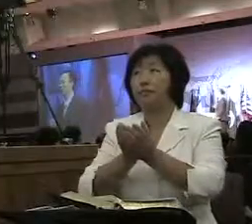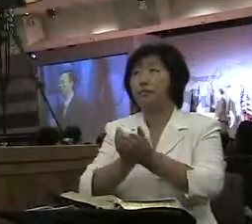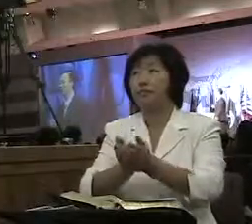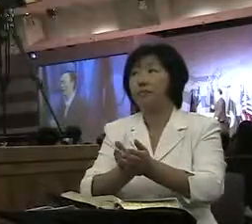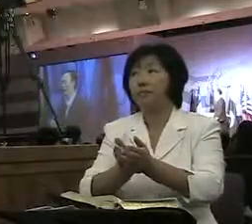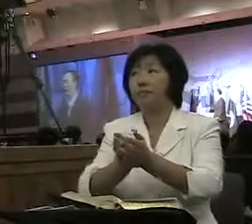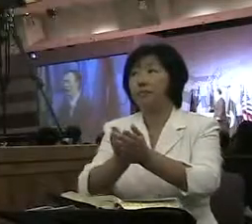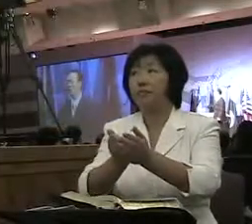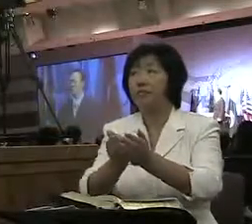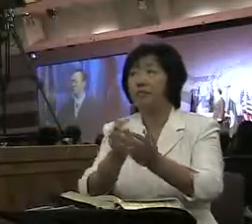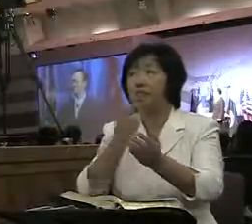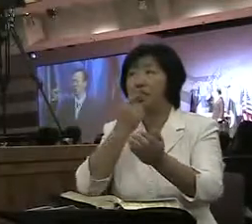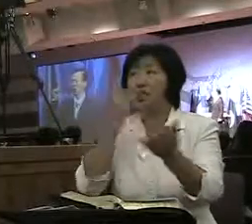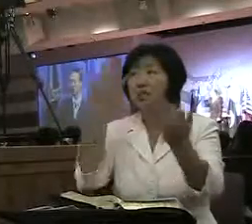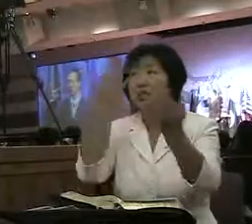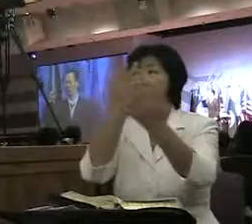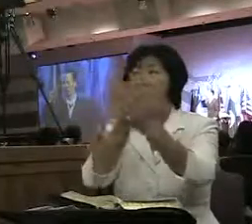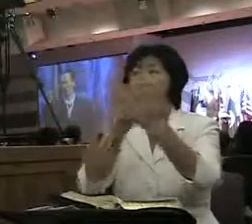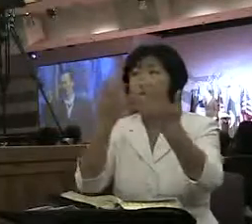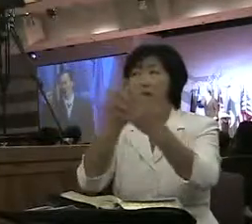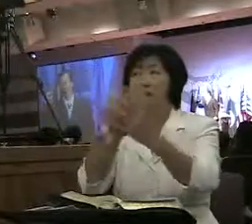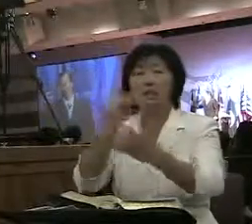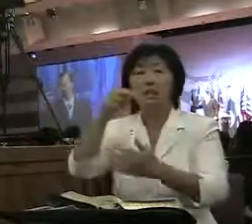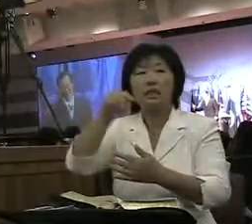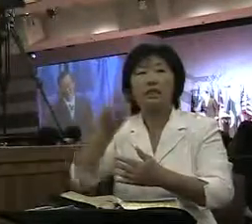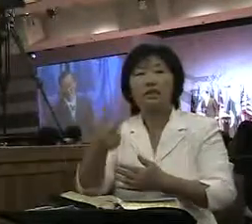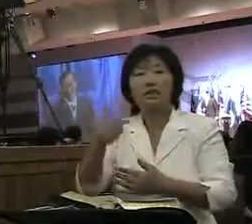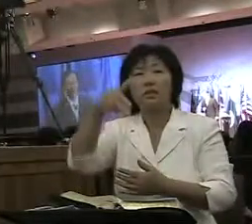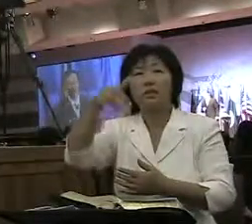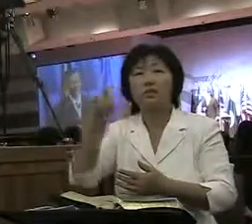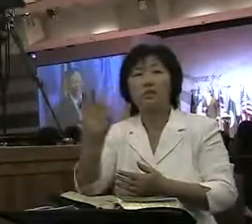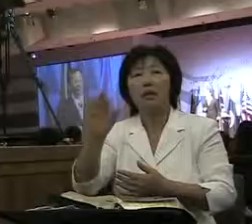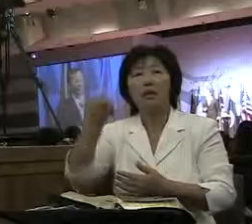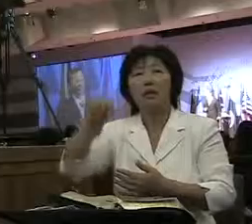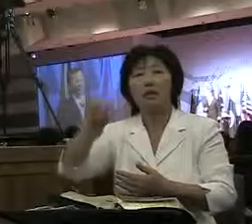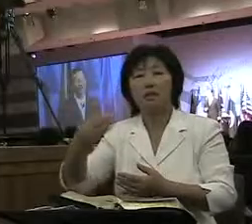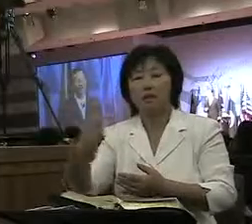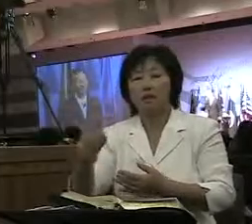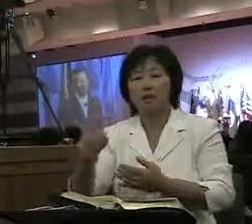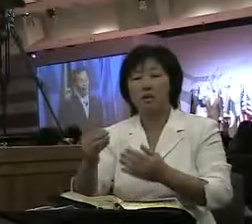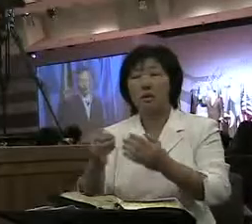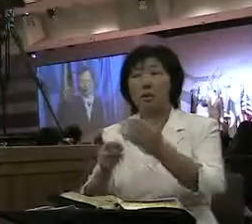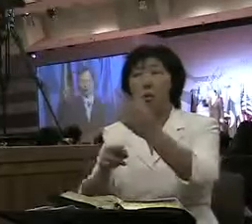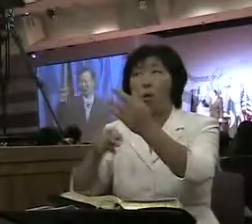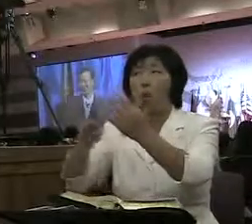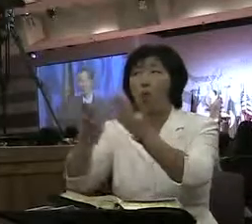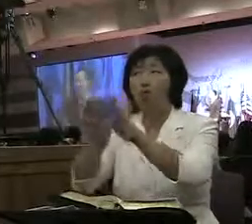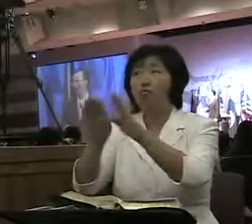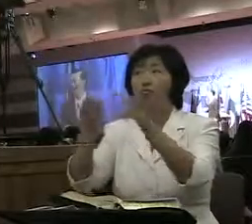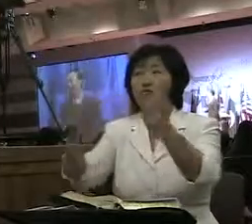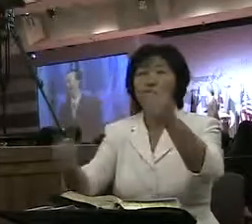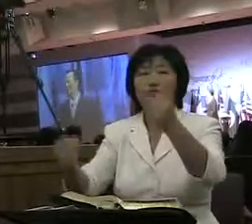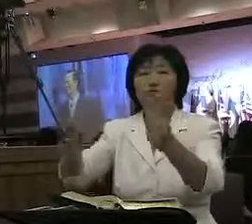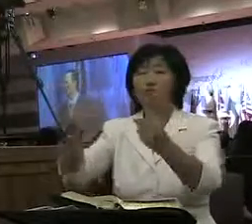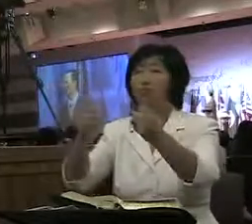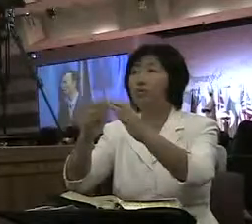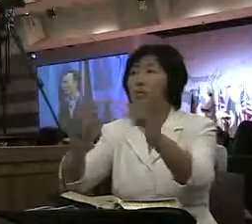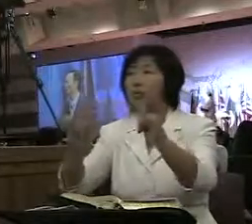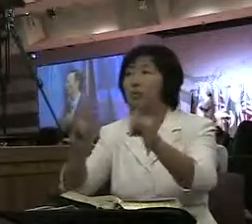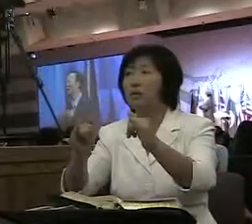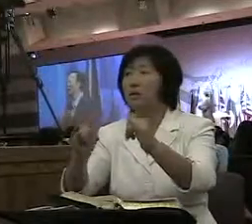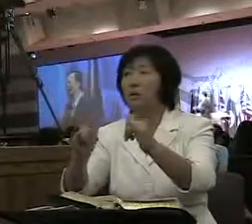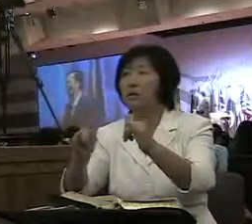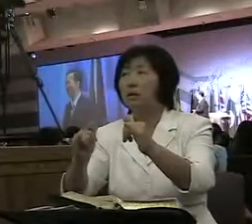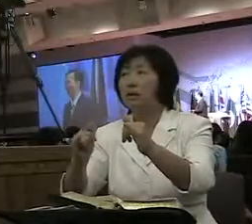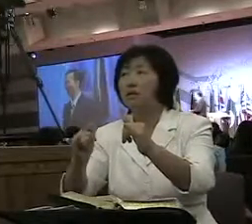함선객들 중에 안 되겠다 하고 선장실로 찾아 올라가는 사람들이 있었습니다. 문을 두드리고 들어가 봤더니 선장의